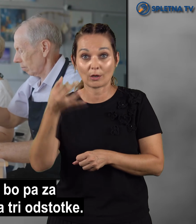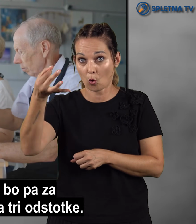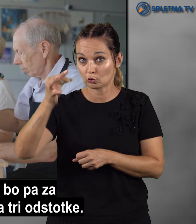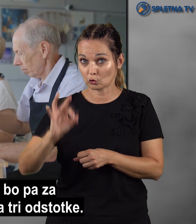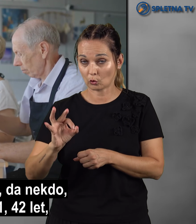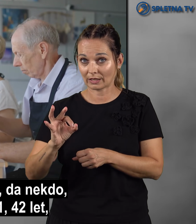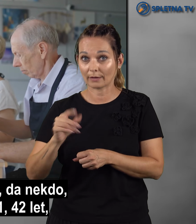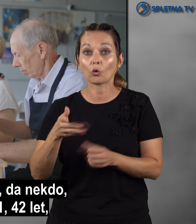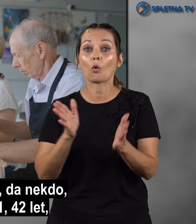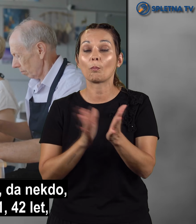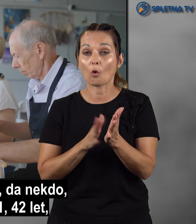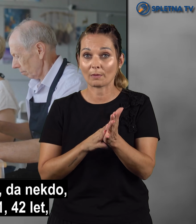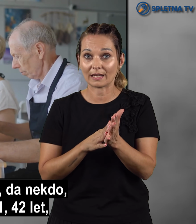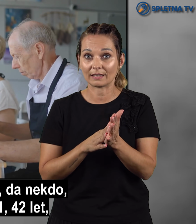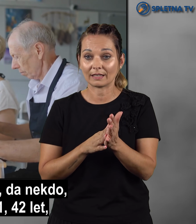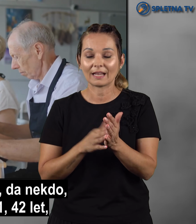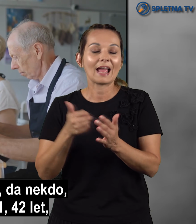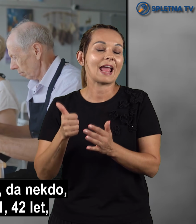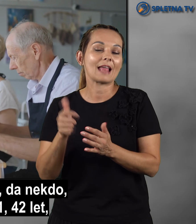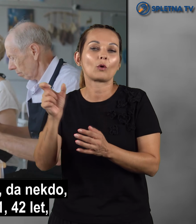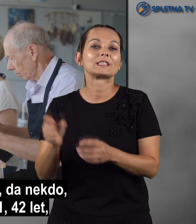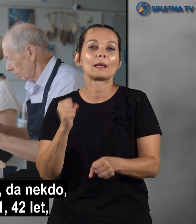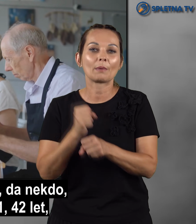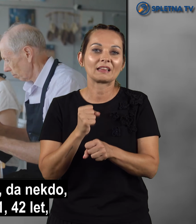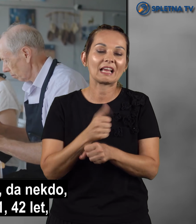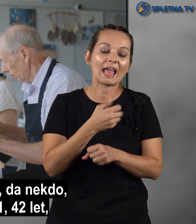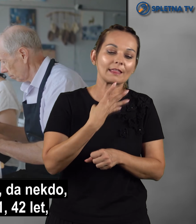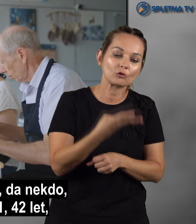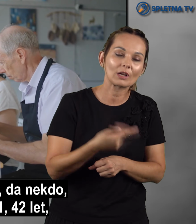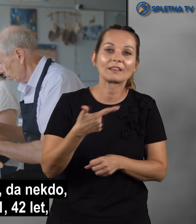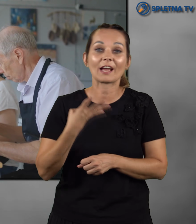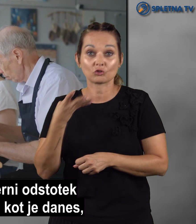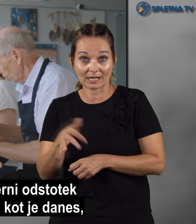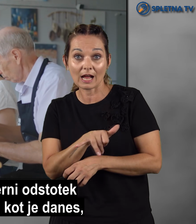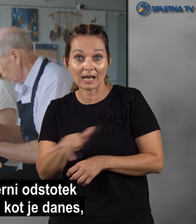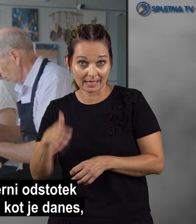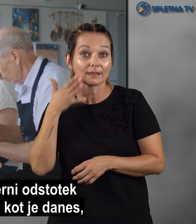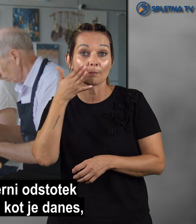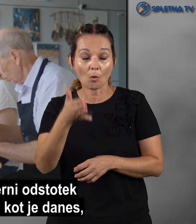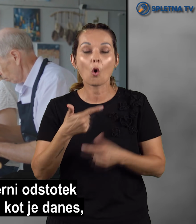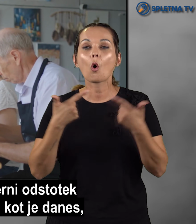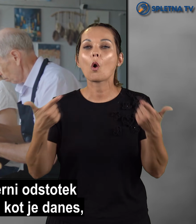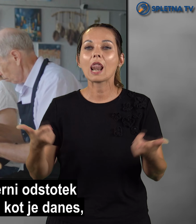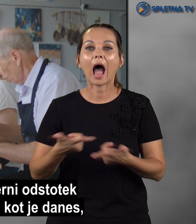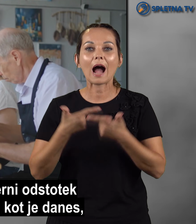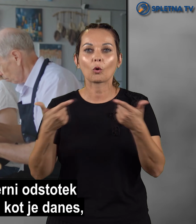odstotke. Kar pomeni, da nekdo, ki dela 41-42 let, bo